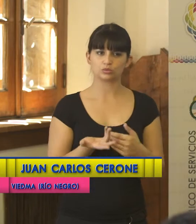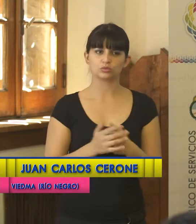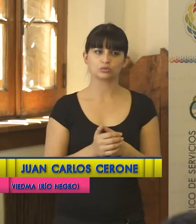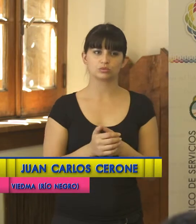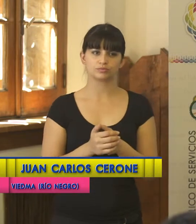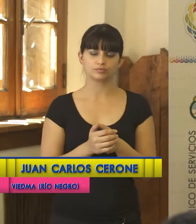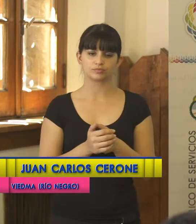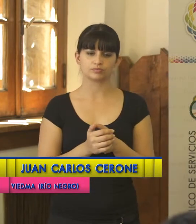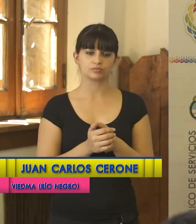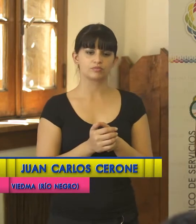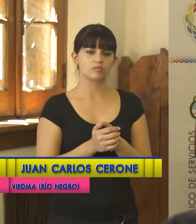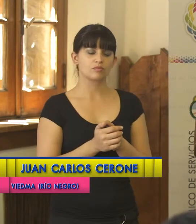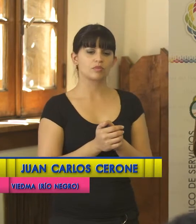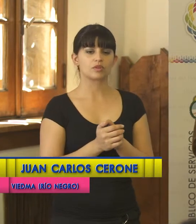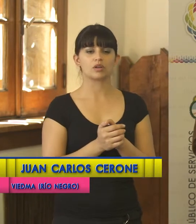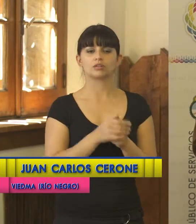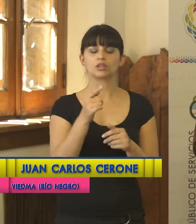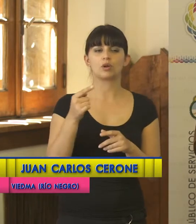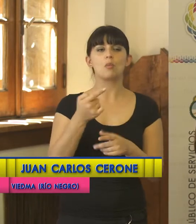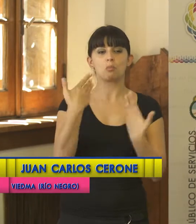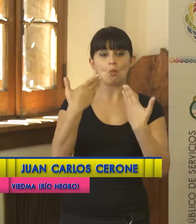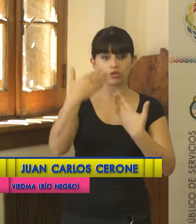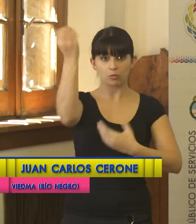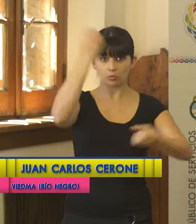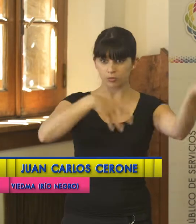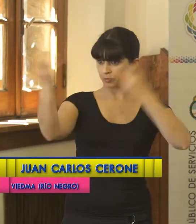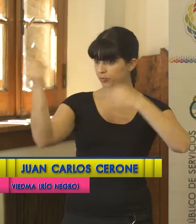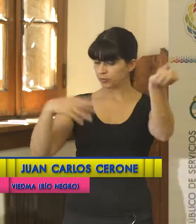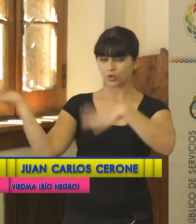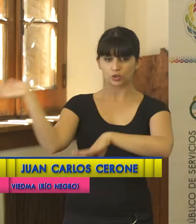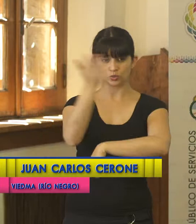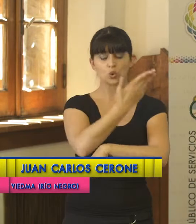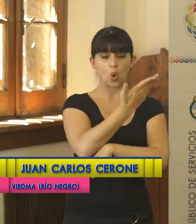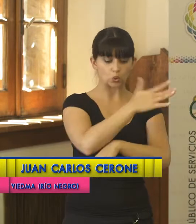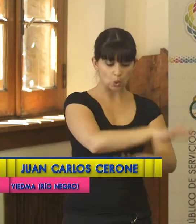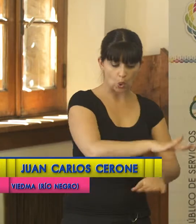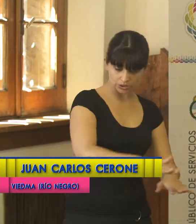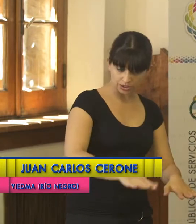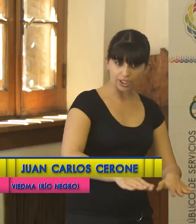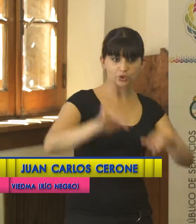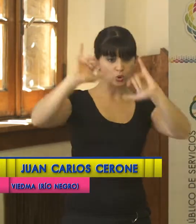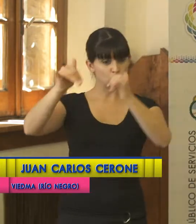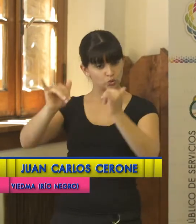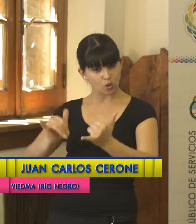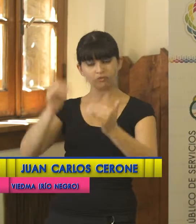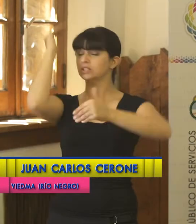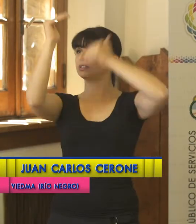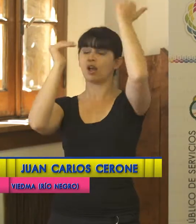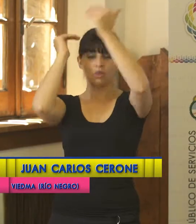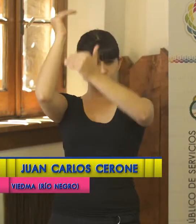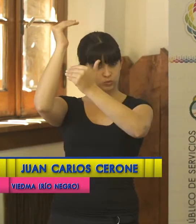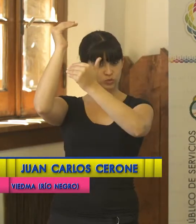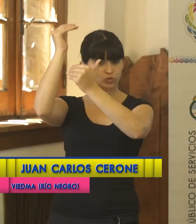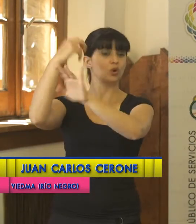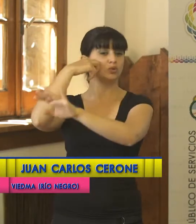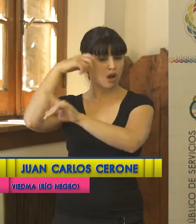porque nos permite traer a todos a esta audiencia los niños niñas y adolescentes los adultos mayores